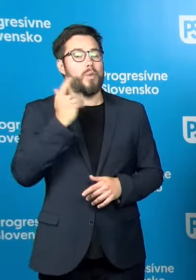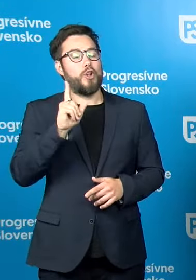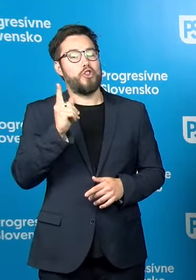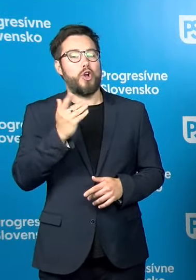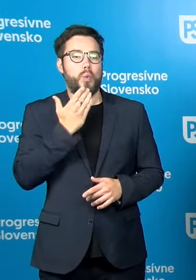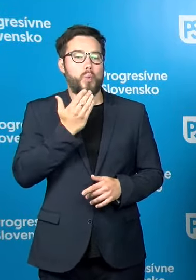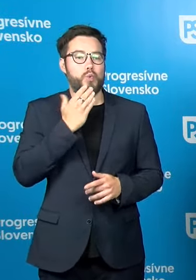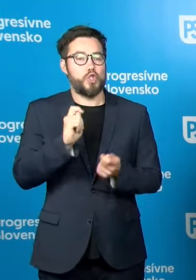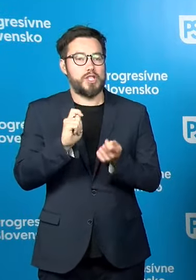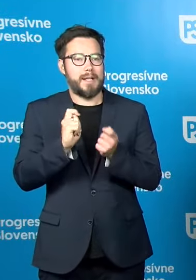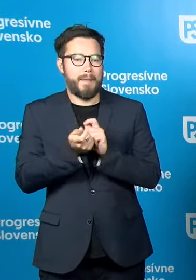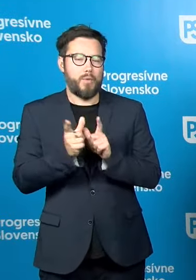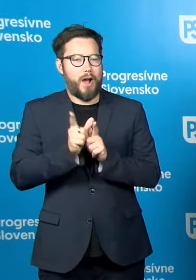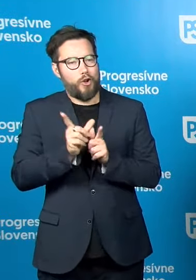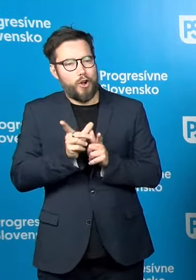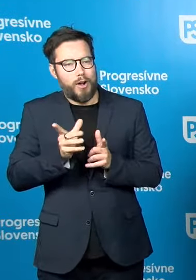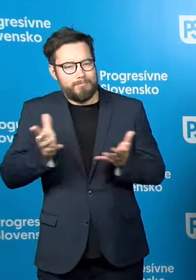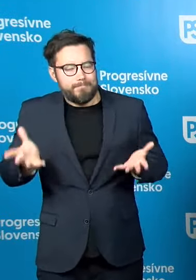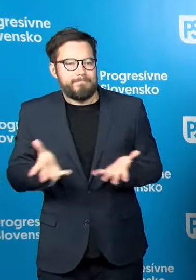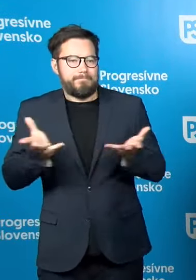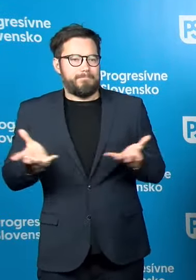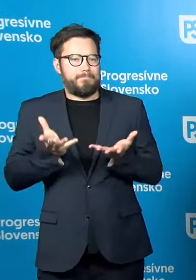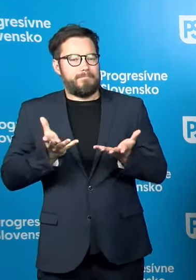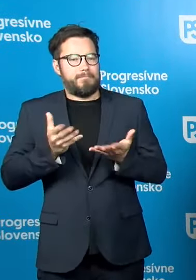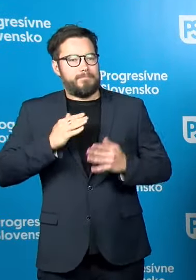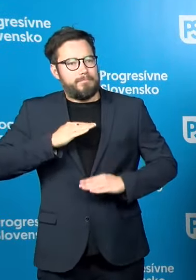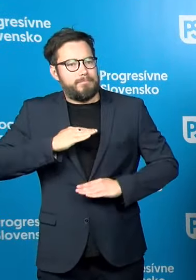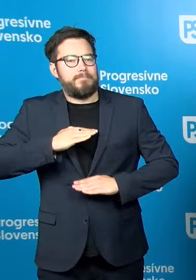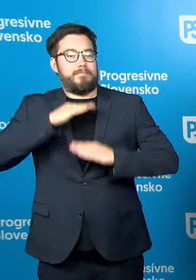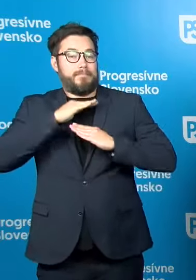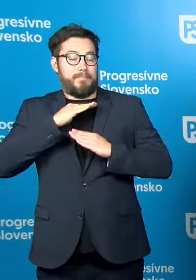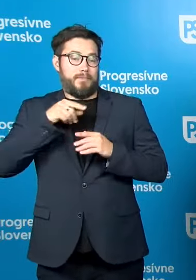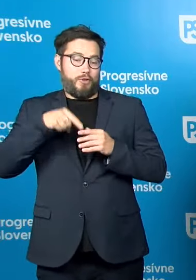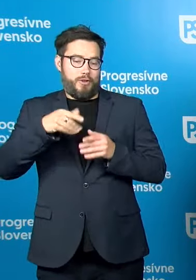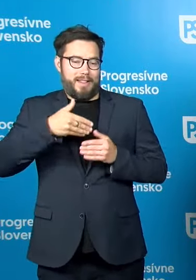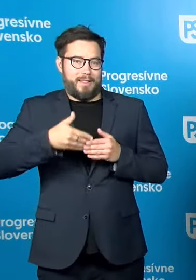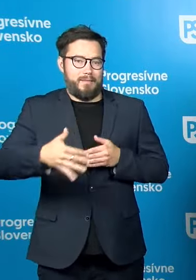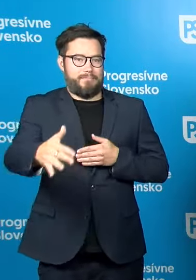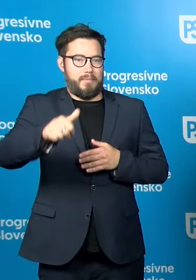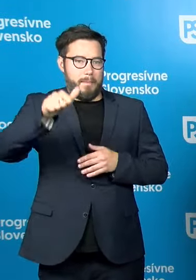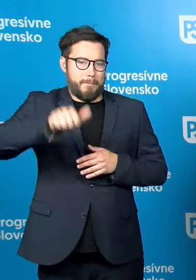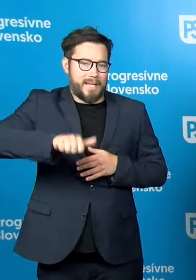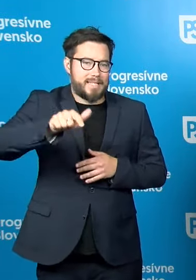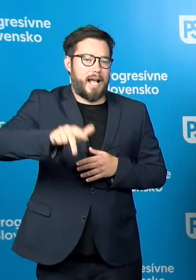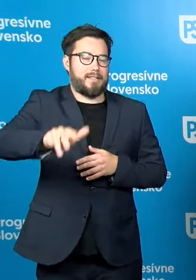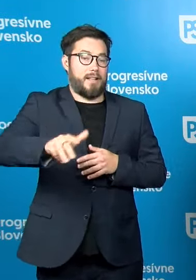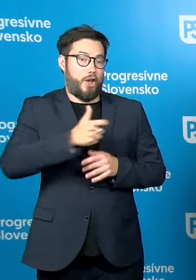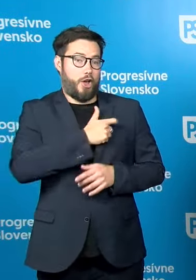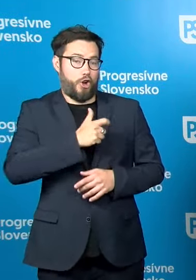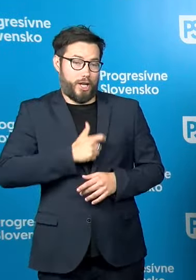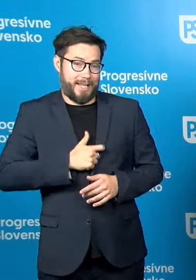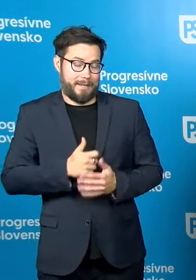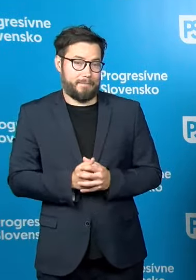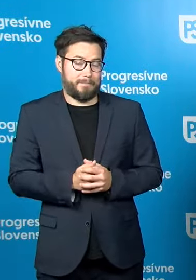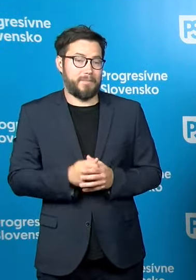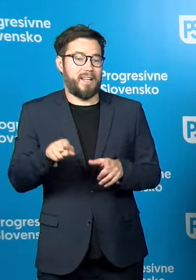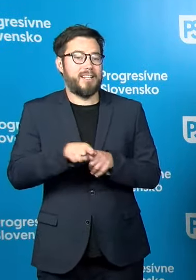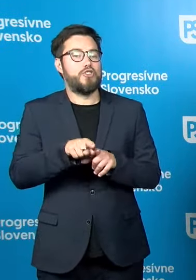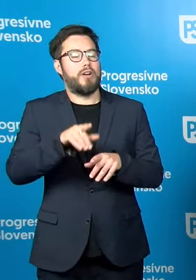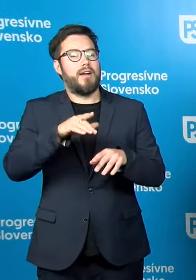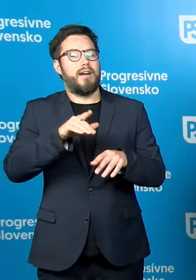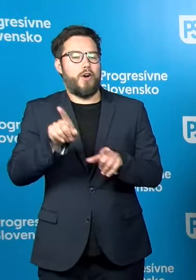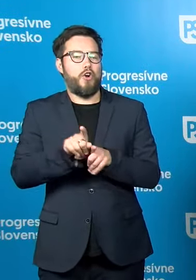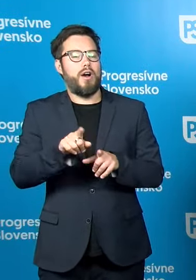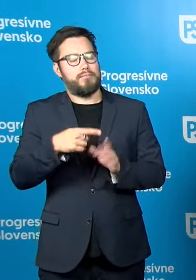zmenu. Je to veľmi dôležitá vzpruha do najbližších mesiacov a rokov. A je to aj odkaz tejto vláde. Je to odkaz